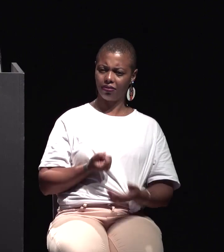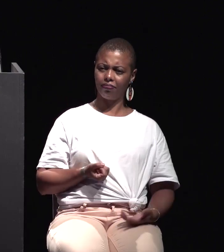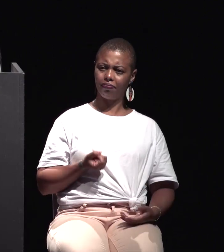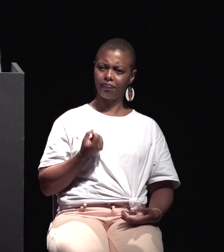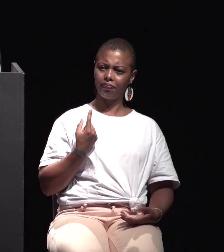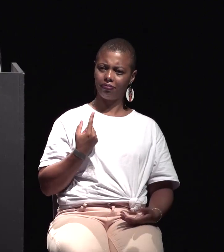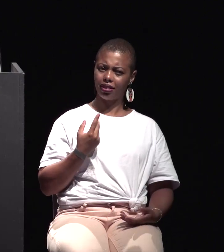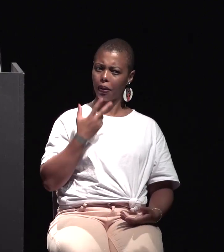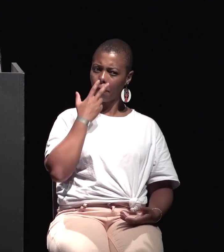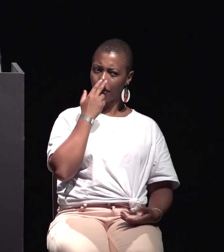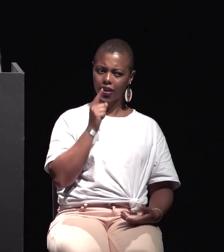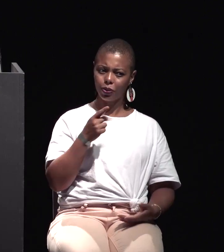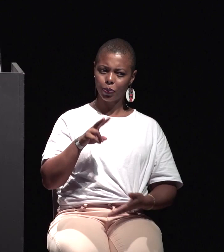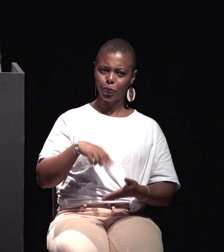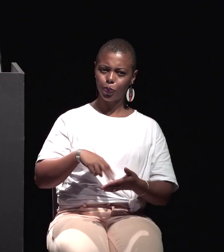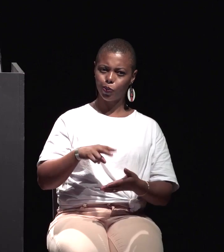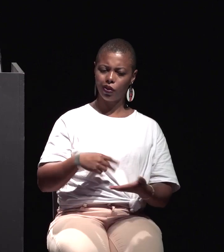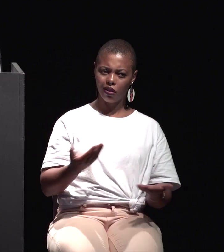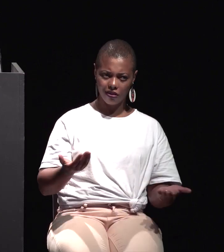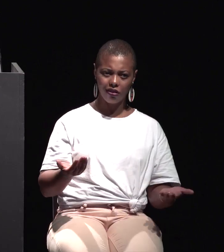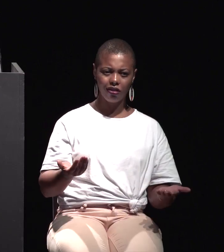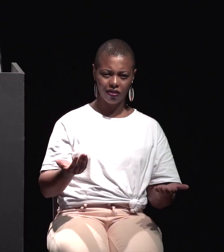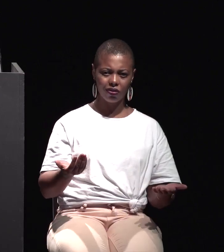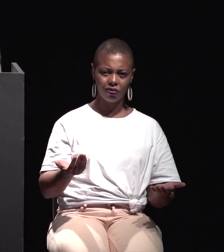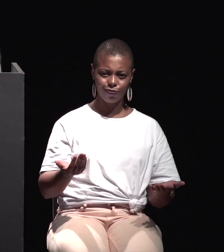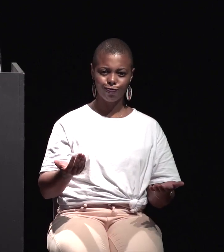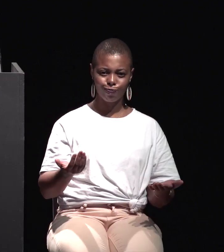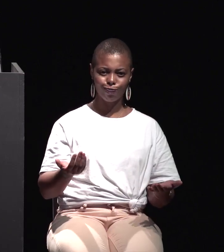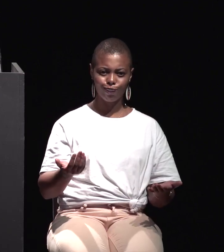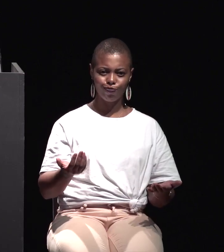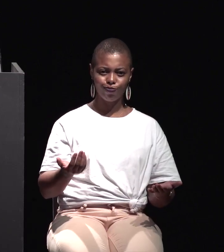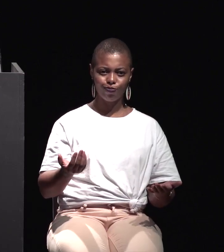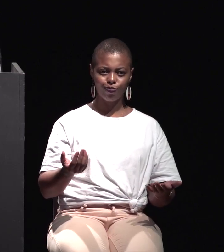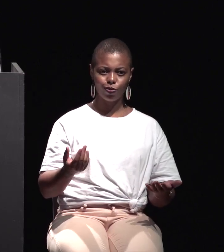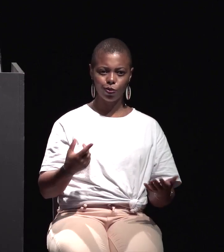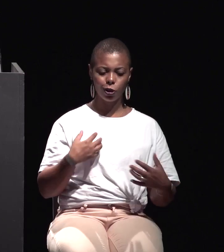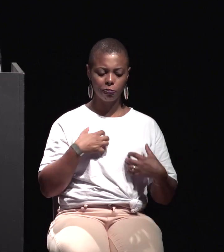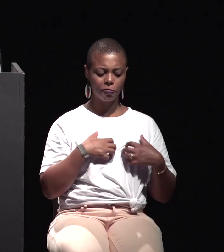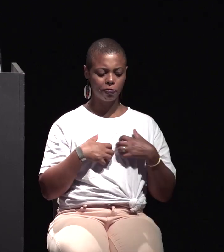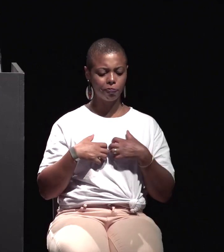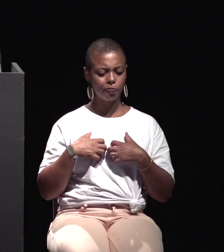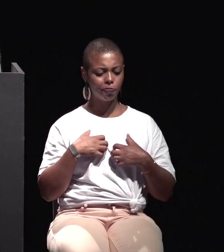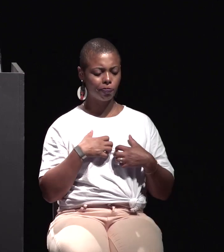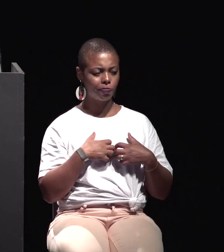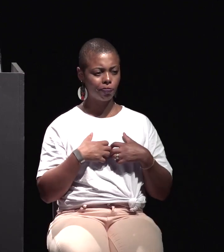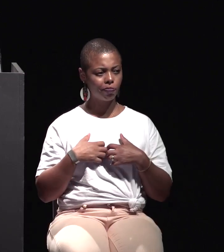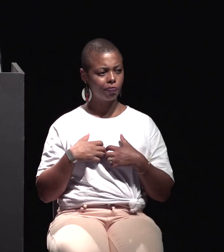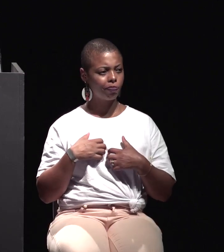se fazendo esse tipo de